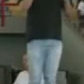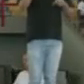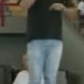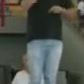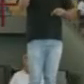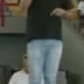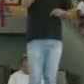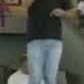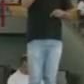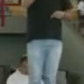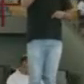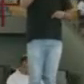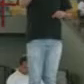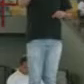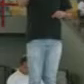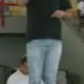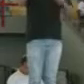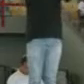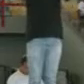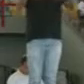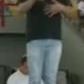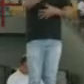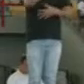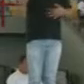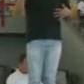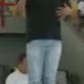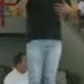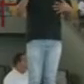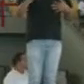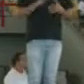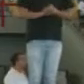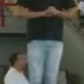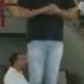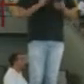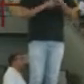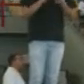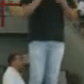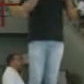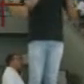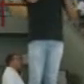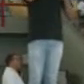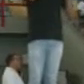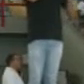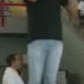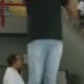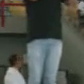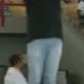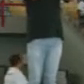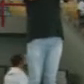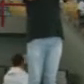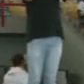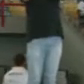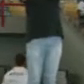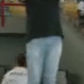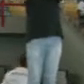professor Vicente acabou de explicar para vocês, o procedimento de sinonímia. Os sinônimos dessas palavras-chave.